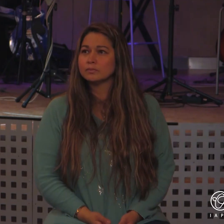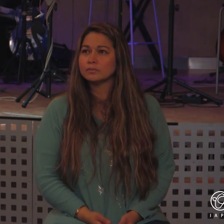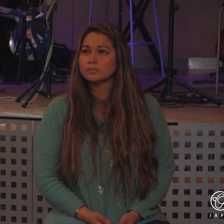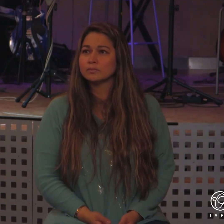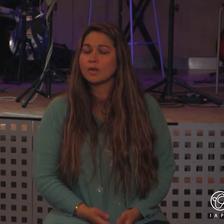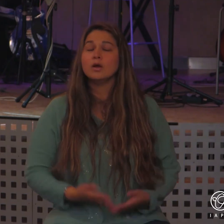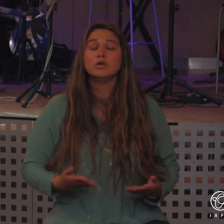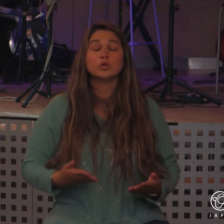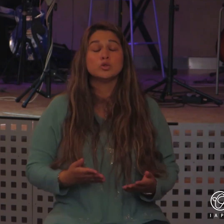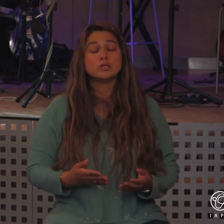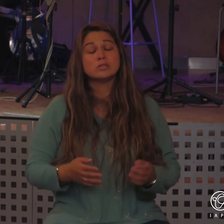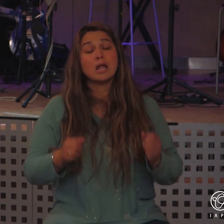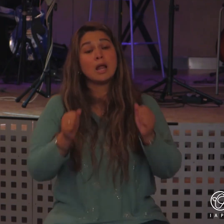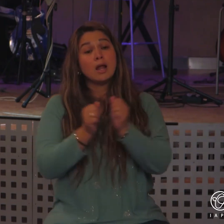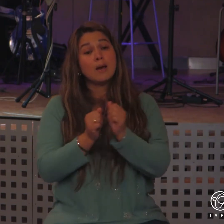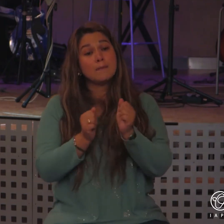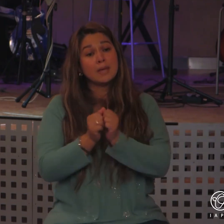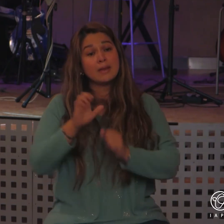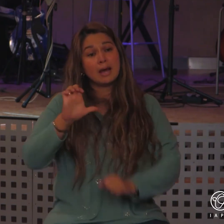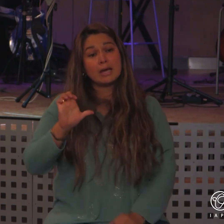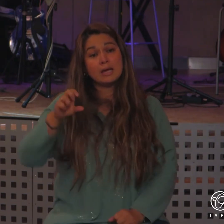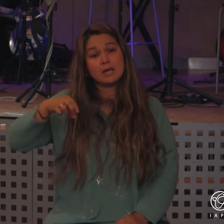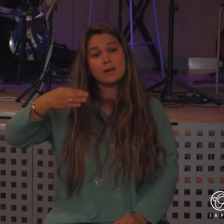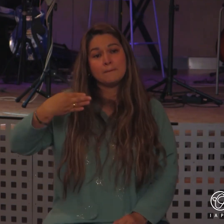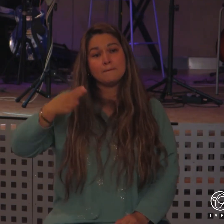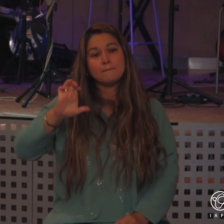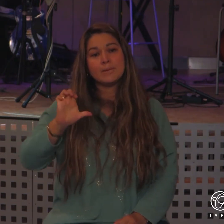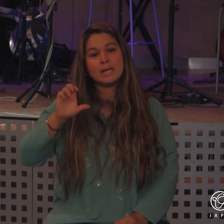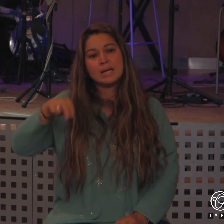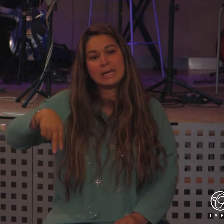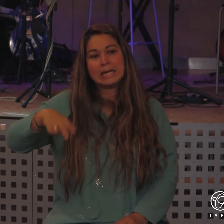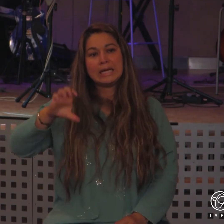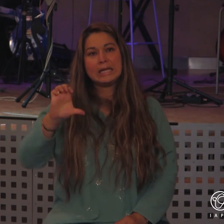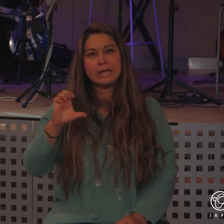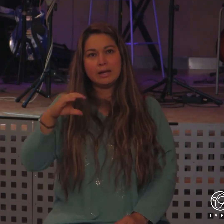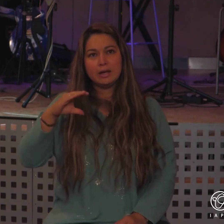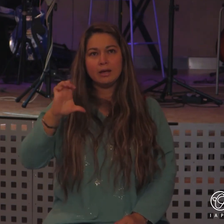tiempo como geográficamente. Como digo,